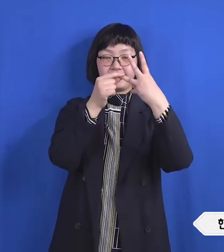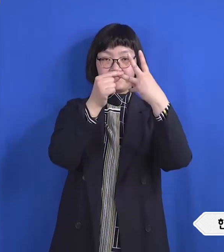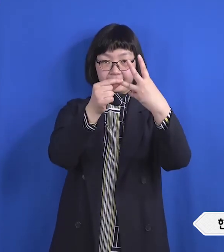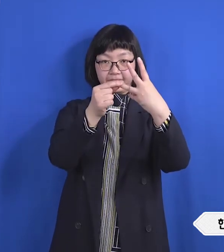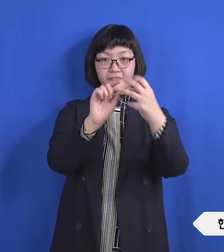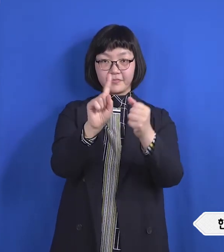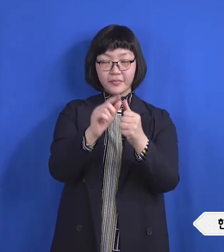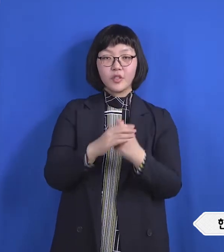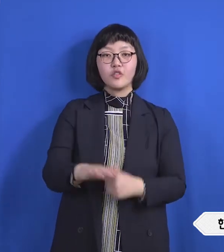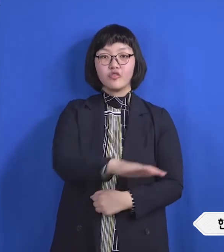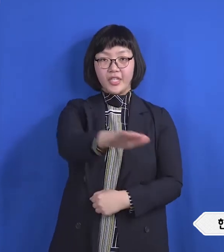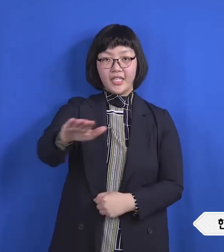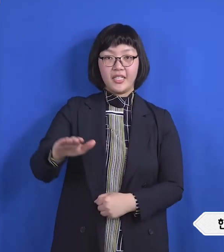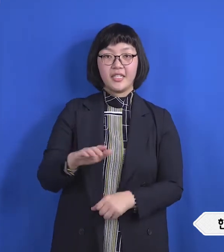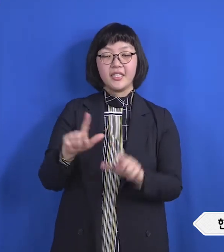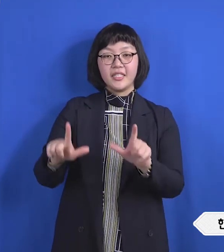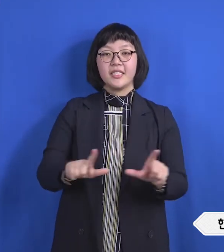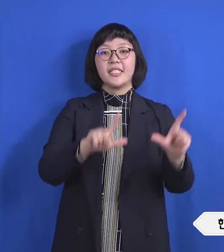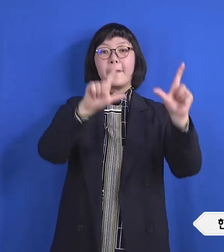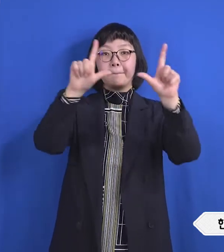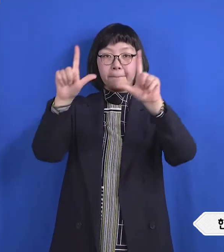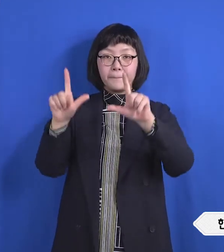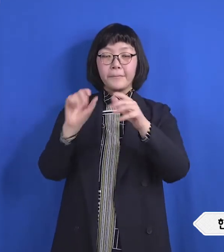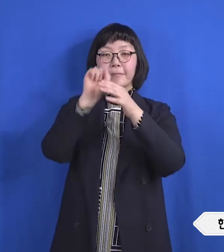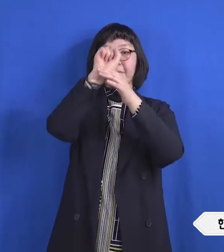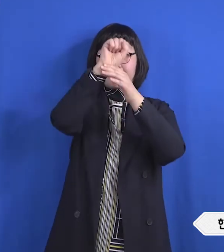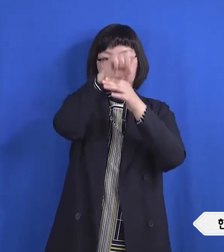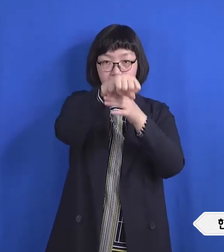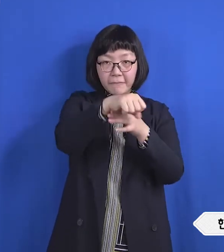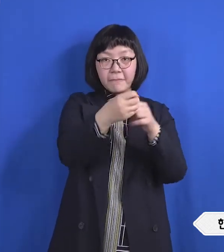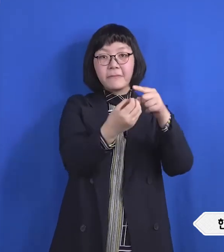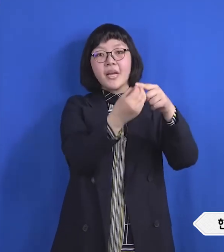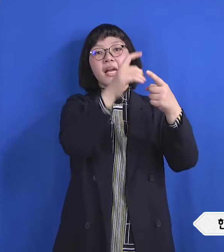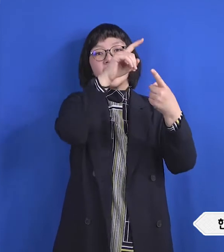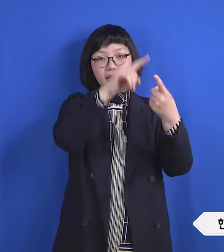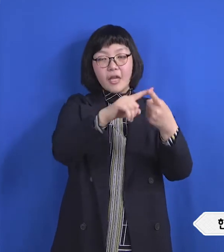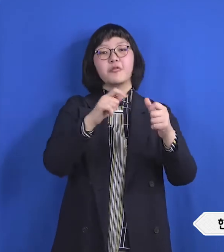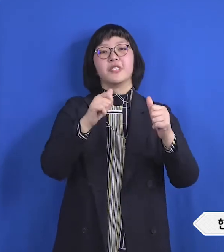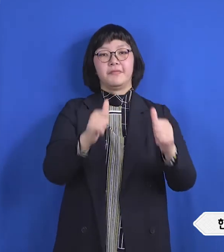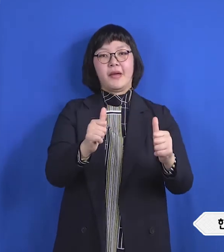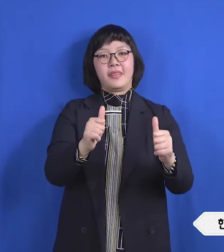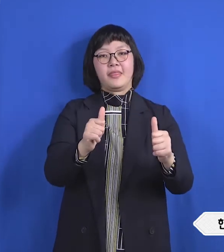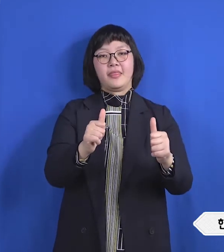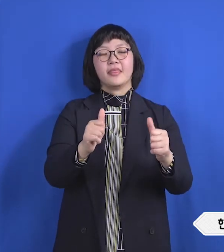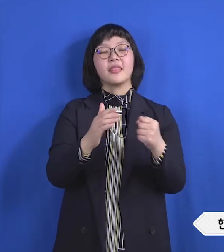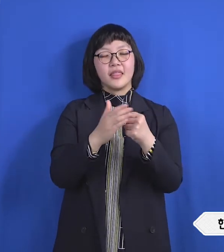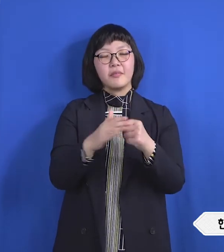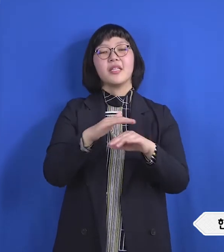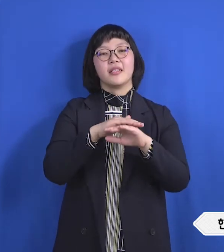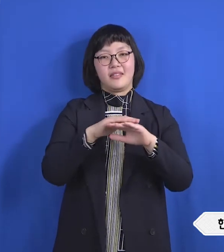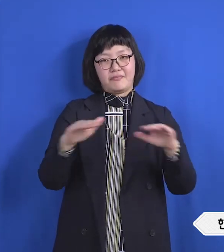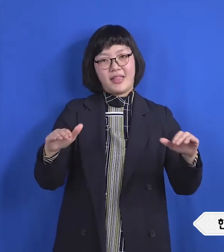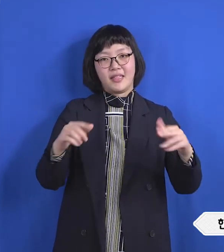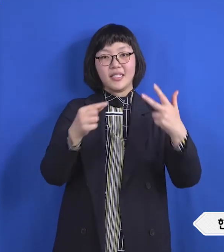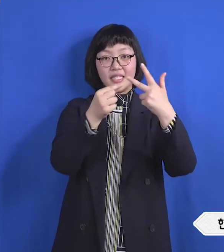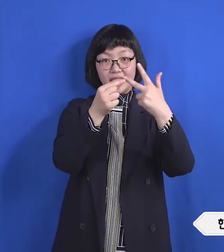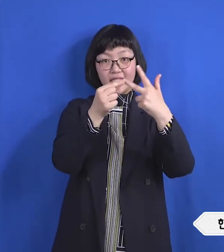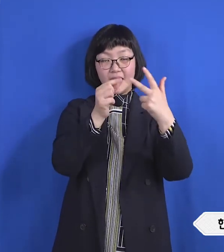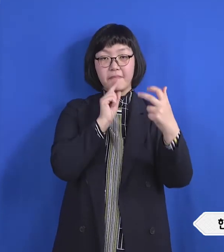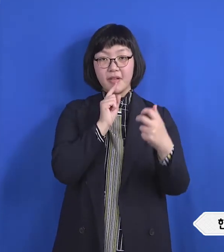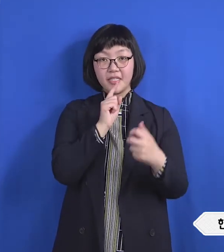번째로 우리는 삶의 열매대로 심판을 받기 때문에 그래서 심판은 공정합니다. 7절부터